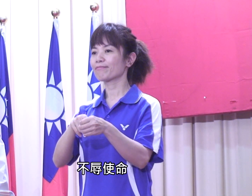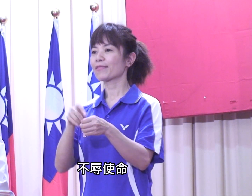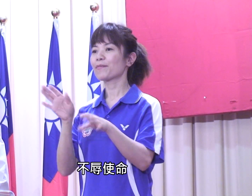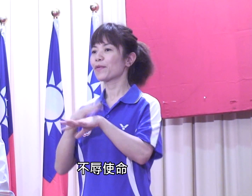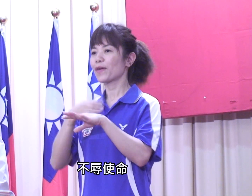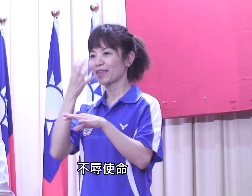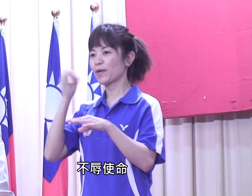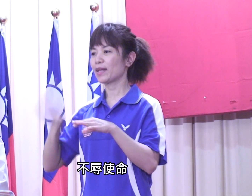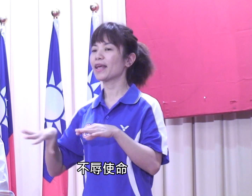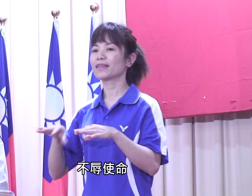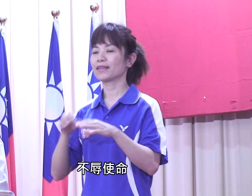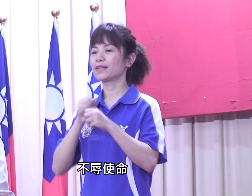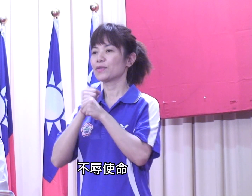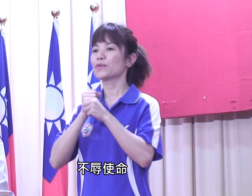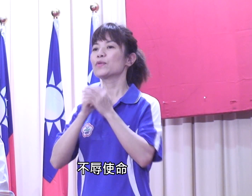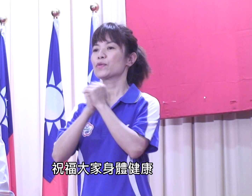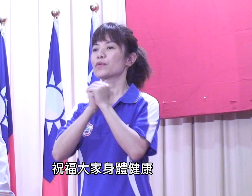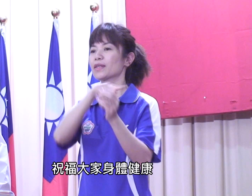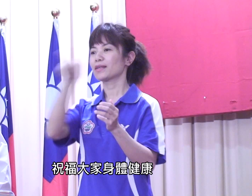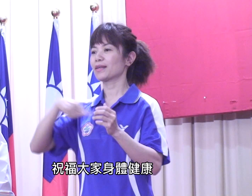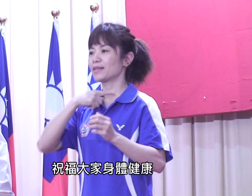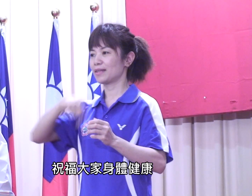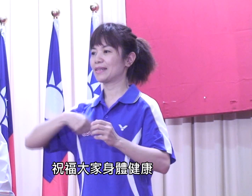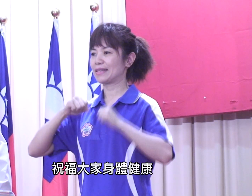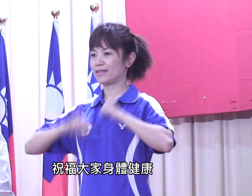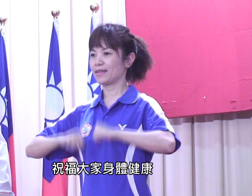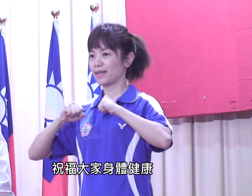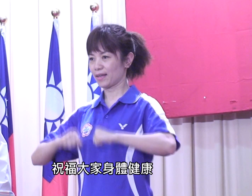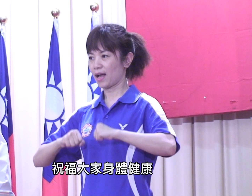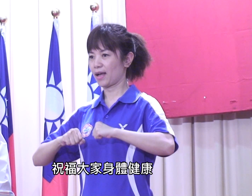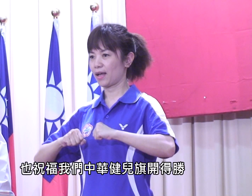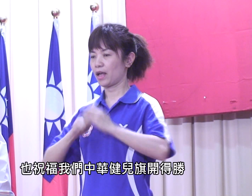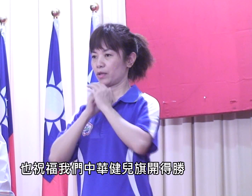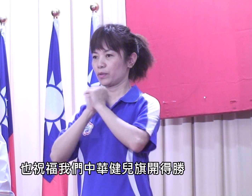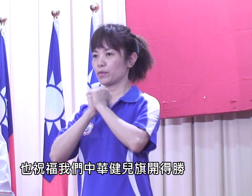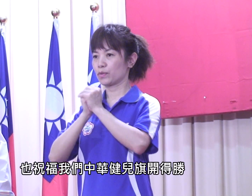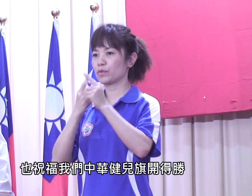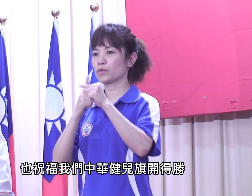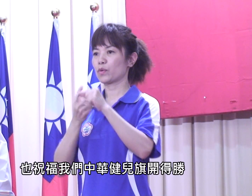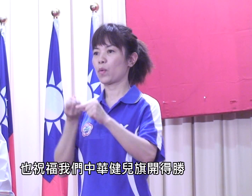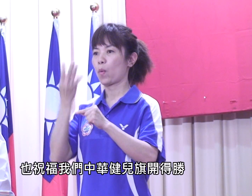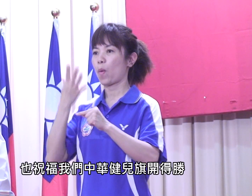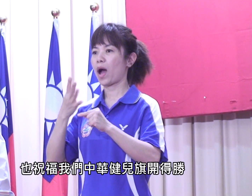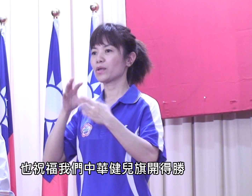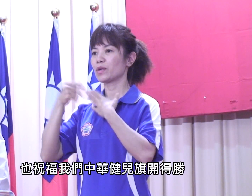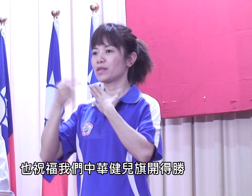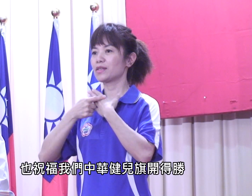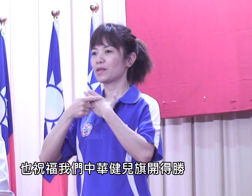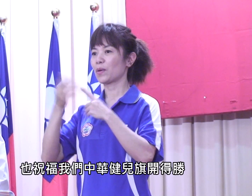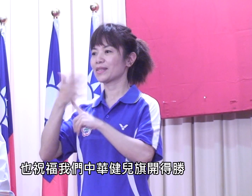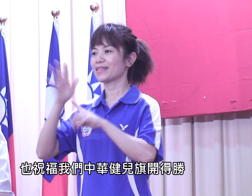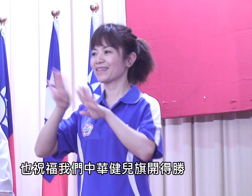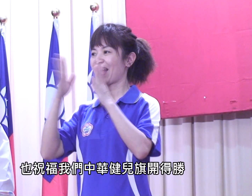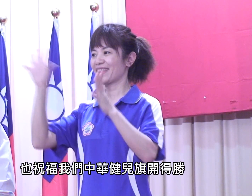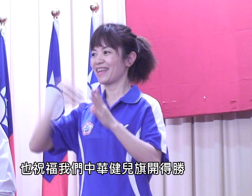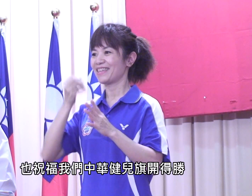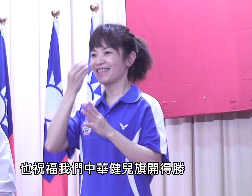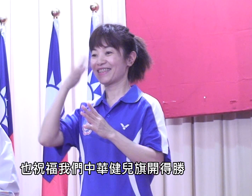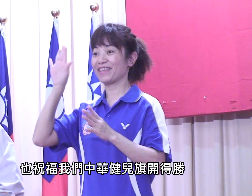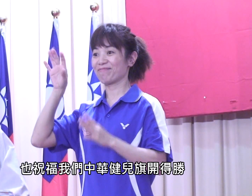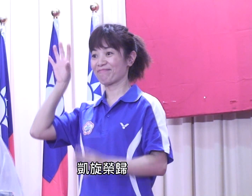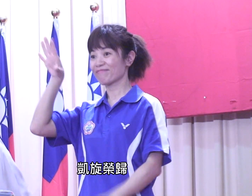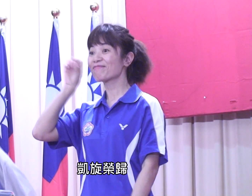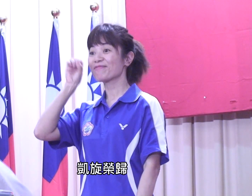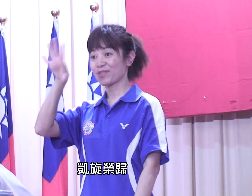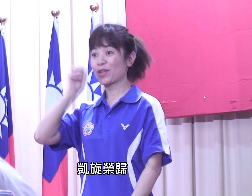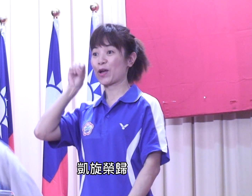福大家身体健康，万事如意，也祝福我们中华健儿旗开得胜，凯旋归来。谢谢大